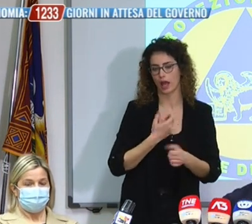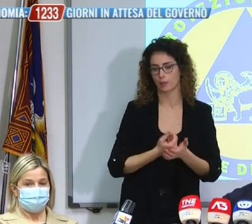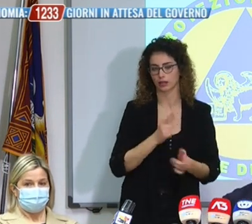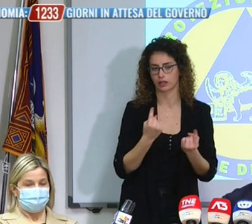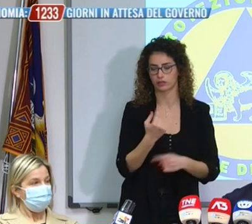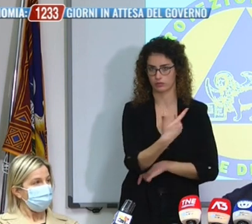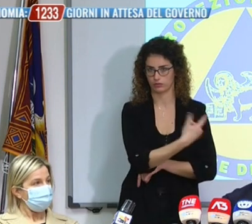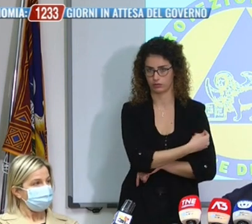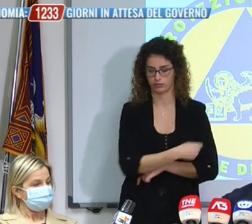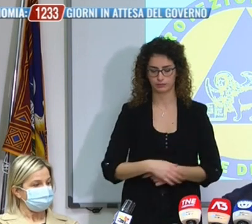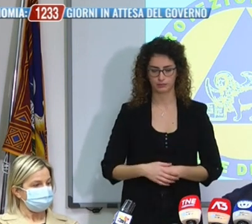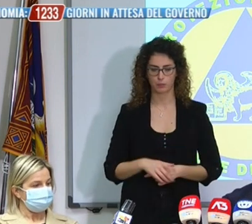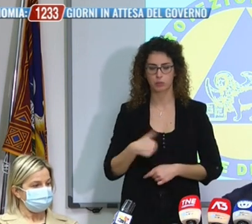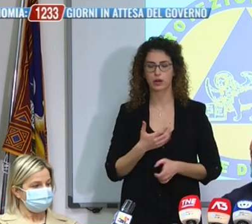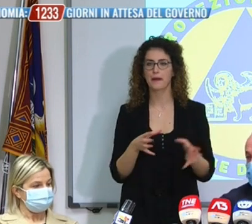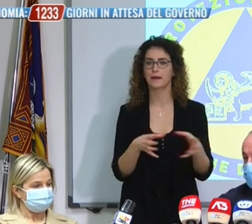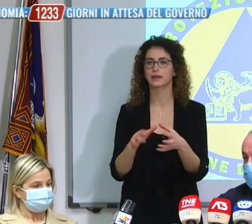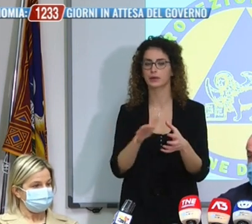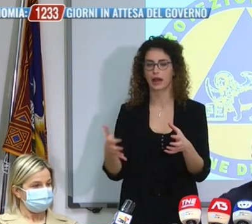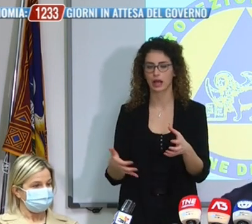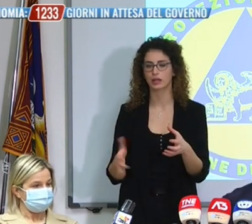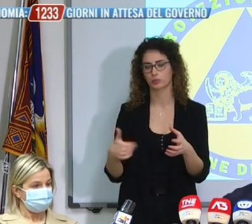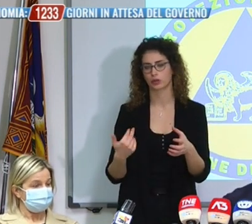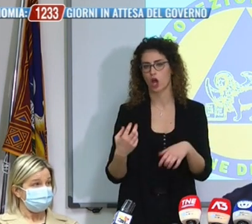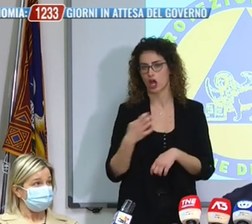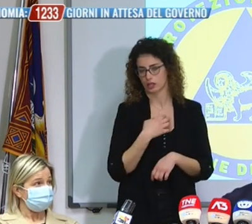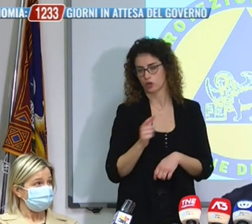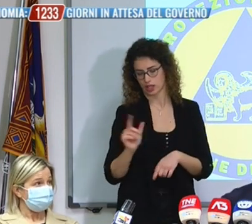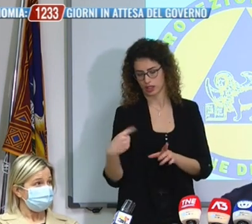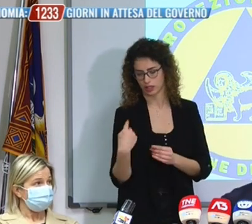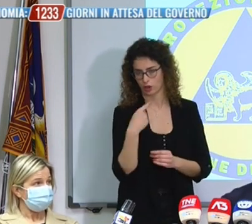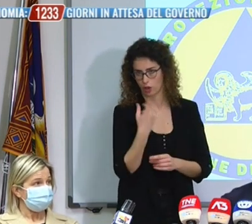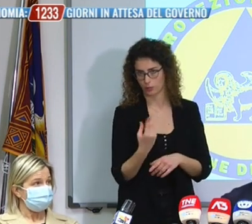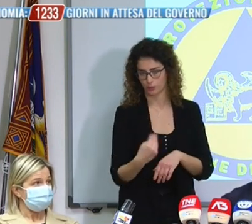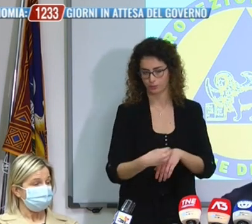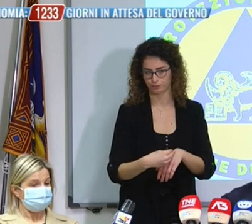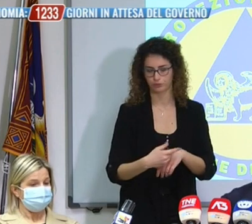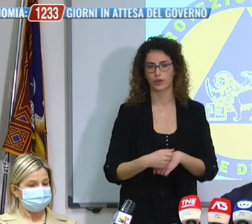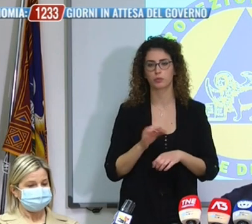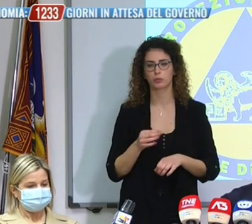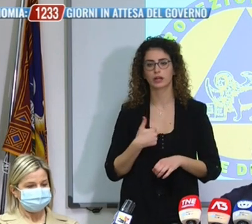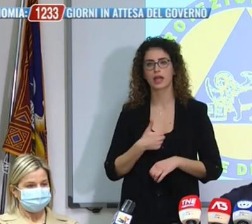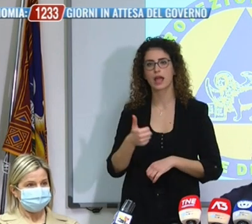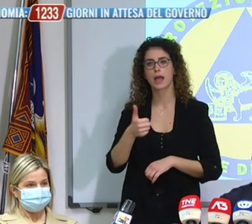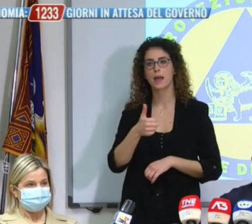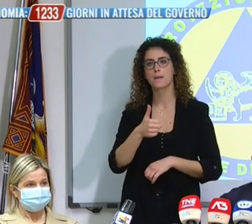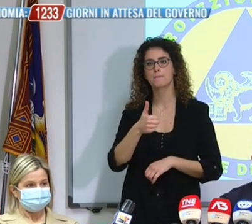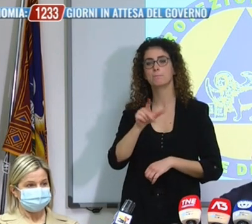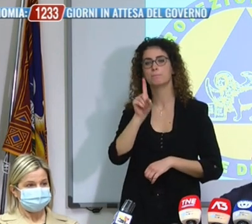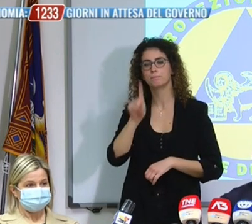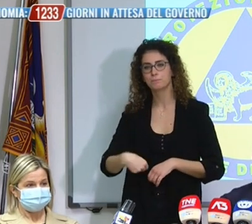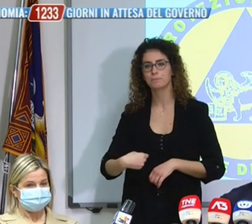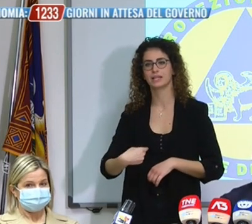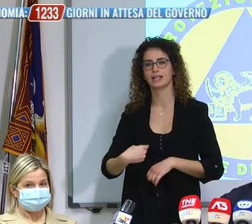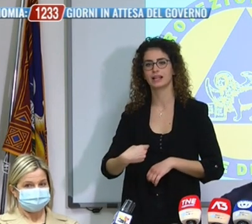E poi anche pensare ad altre categorie vaccinali, ve ne parlerà sempre l'assessore Lanzarin, ai 1000 specializzanti che abbiamo in Veneto, cioè